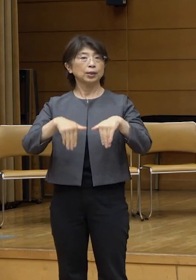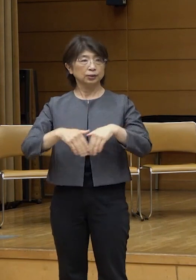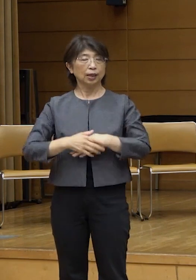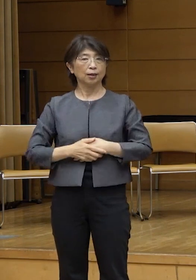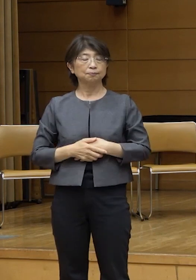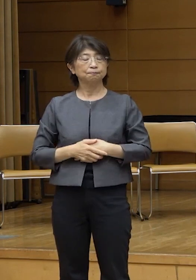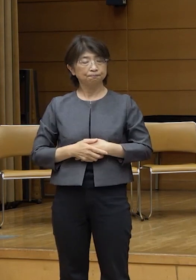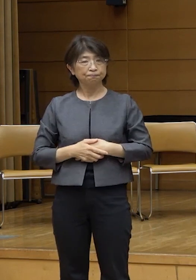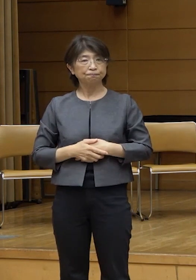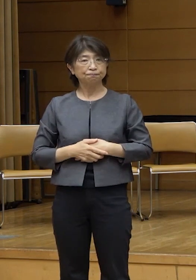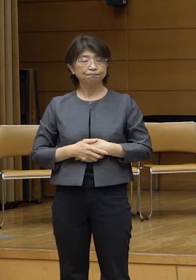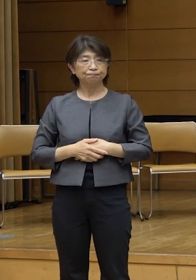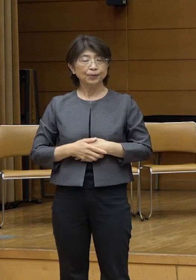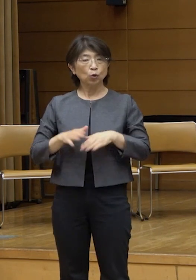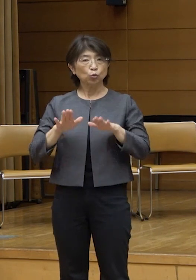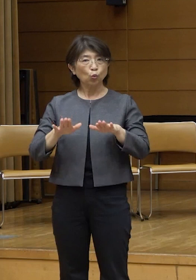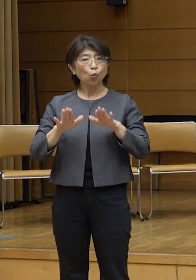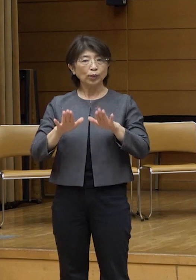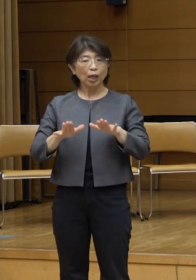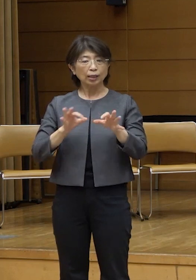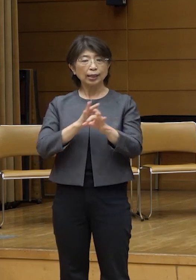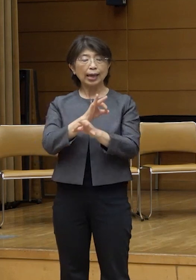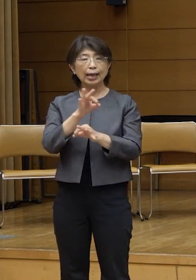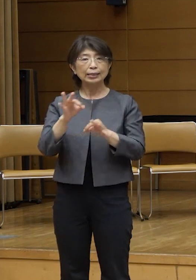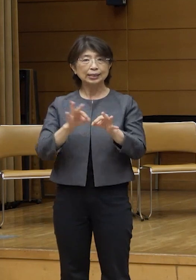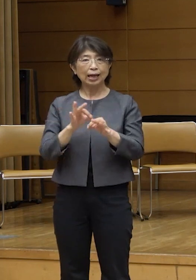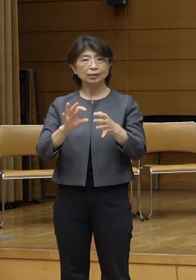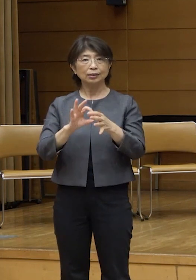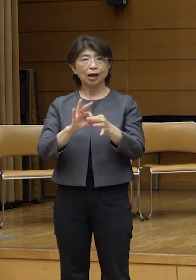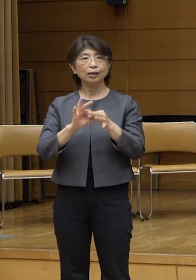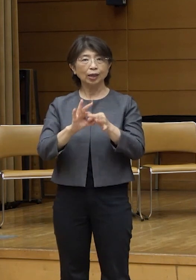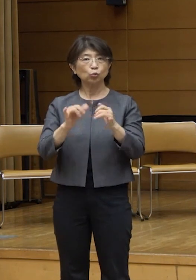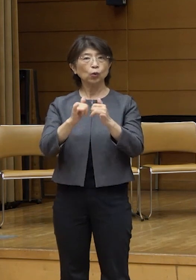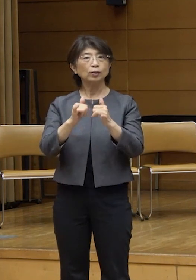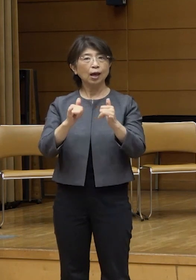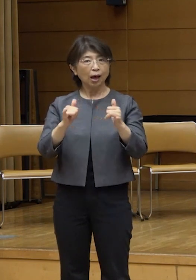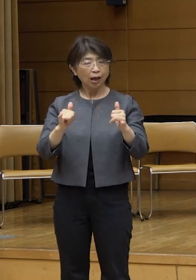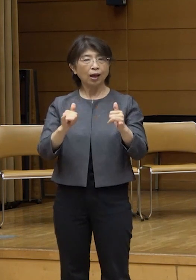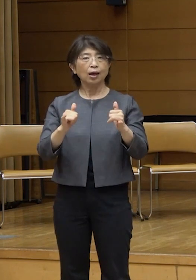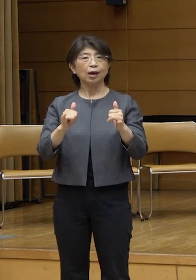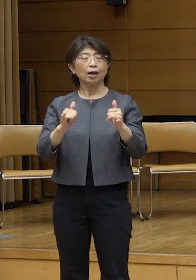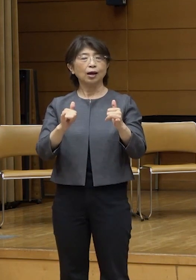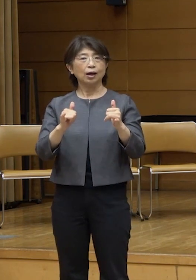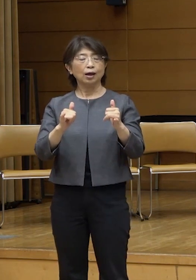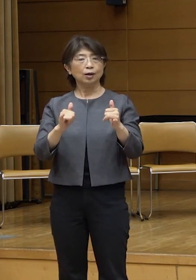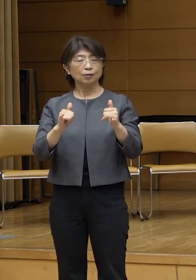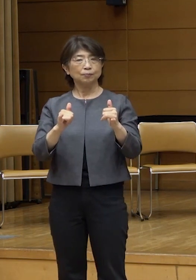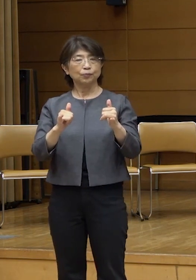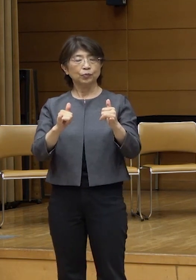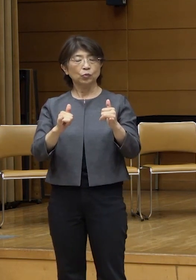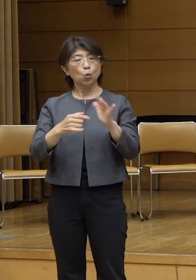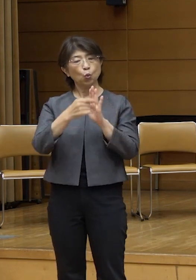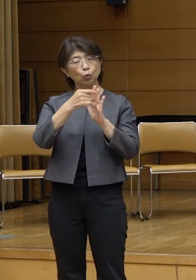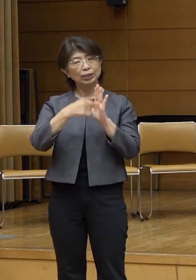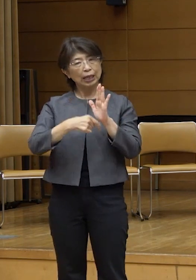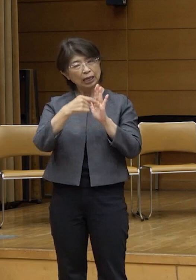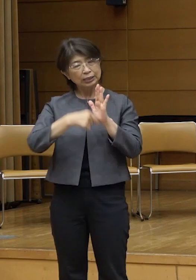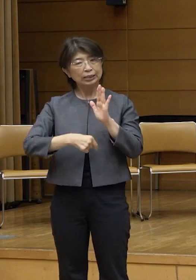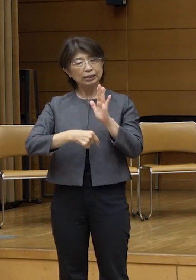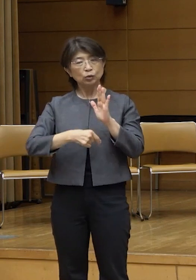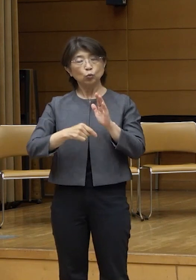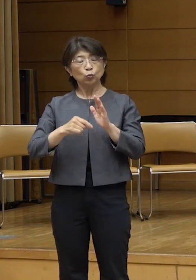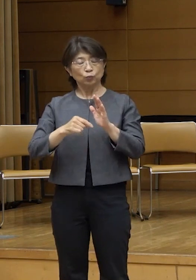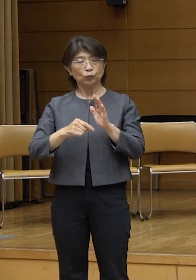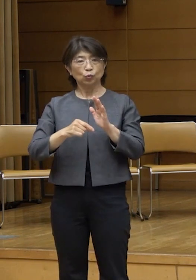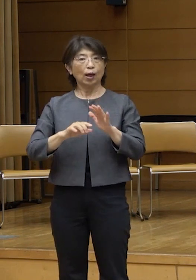またちなみに今日で経済関係の先生方については特に経済関係の議題がない場合にはお呼びをし